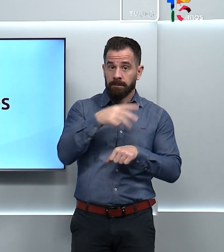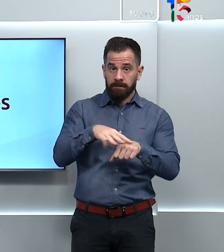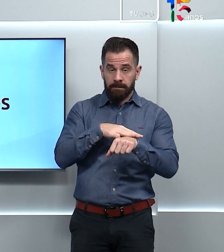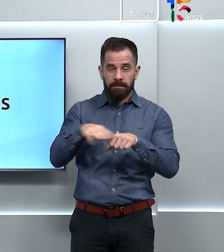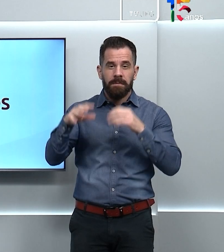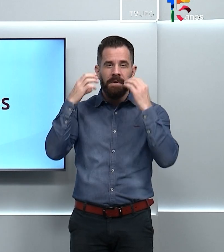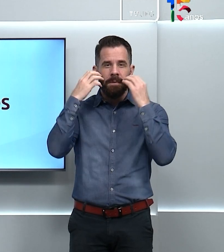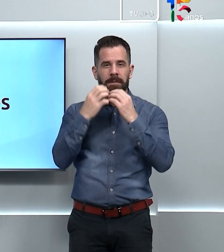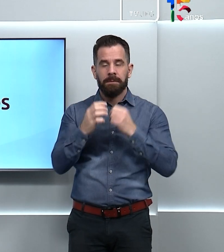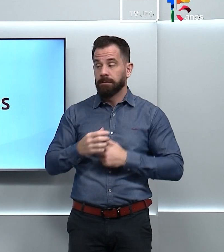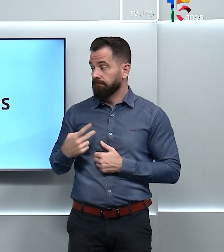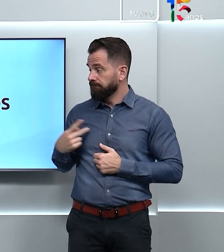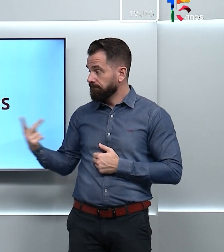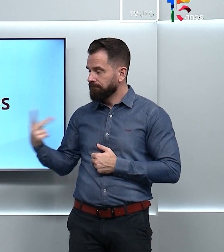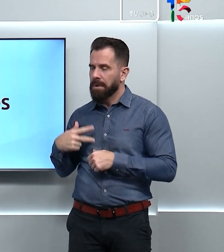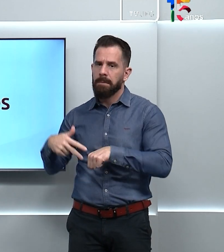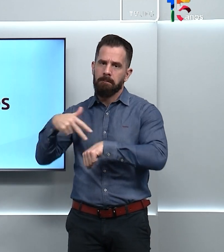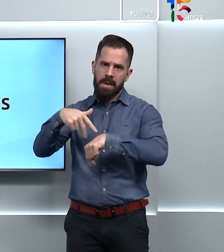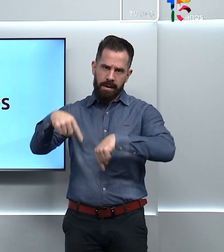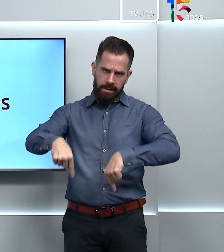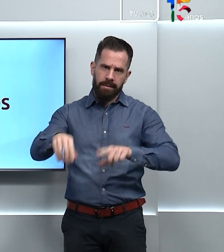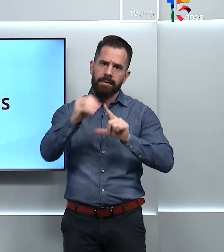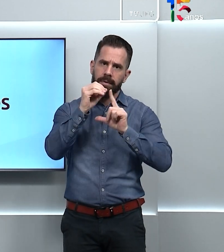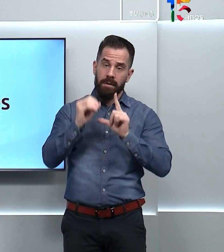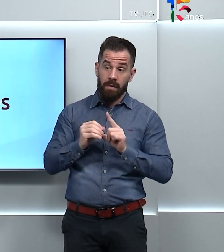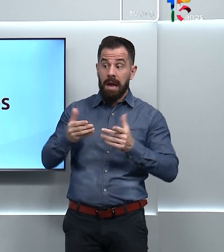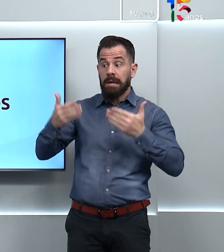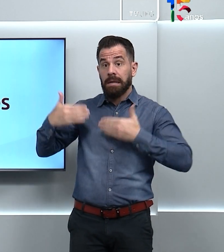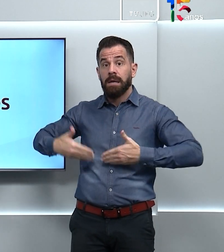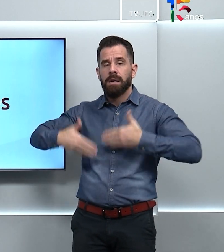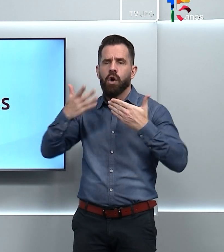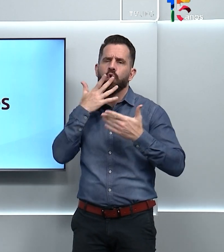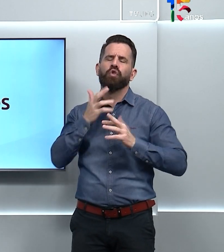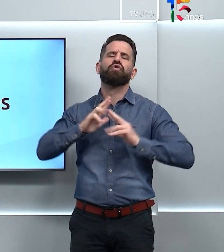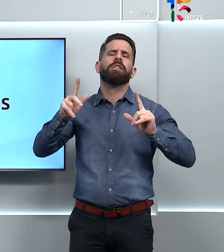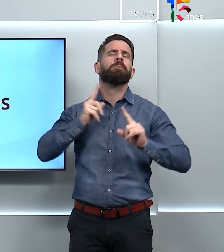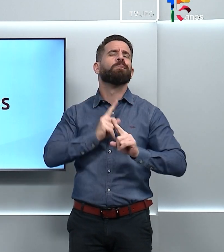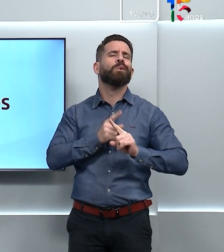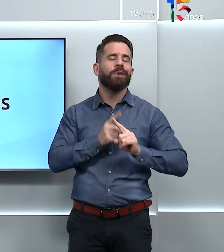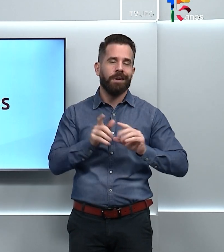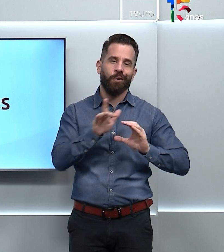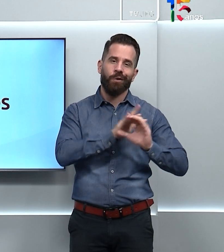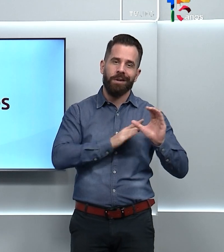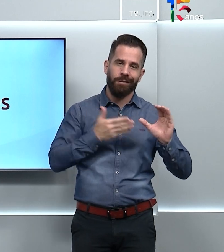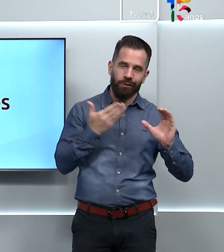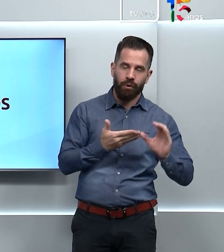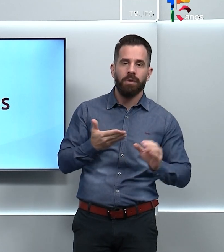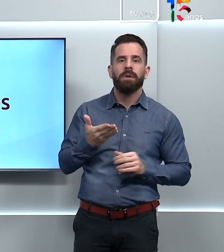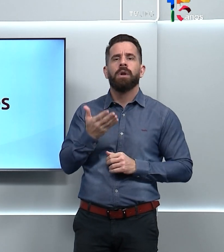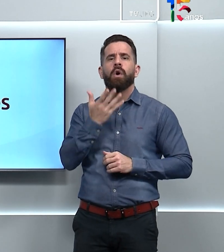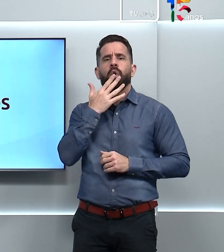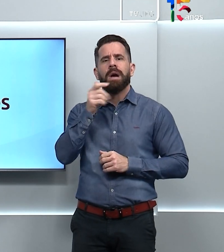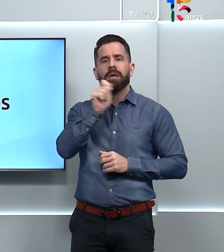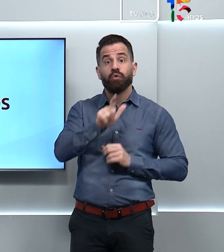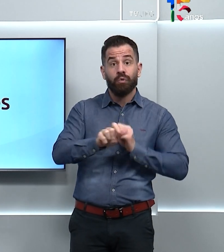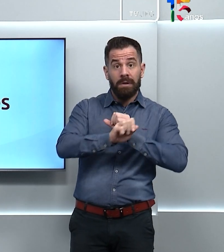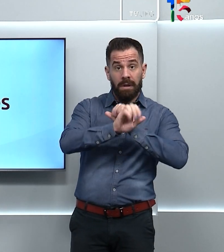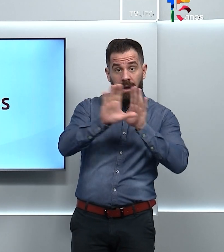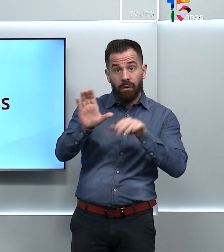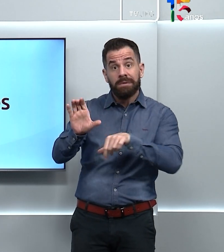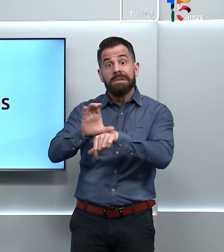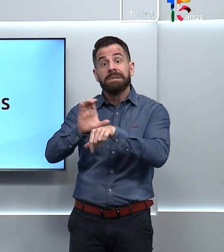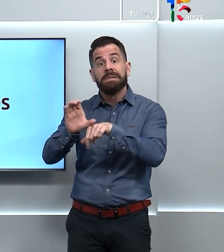barba cheia. Nós dois estamos de pé. Atrás está o cenário do Conexões, em tons de azul claro, cinza e